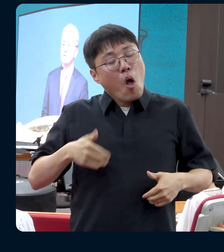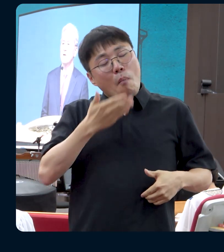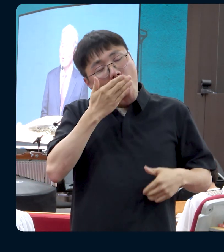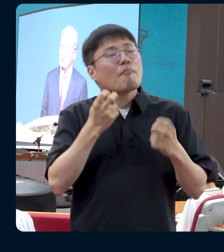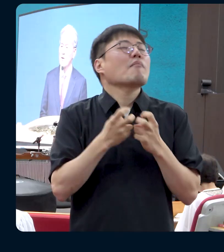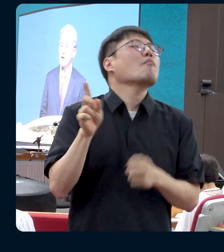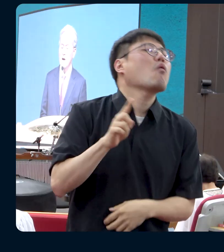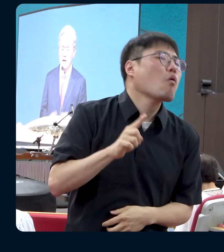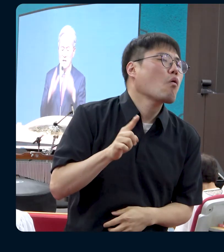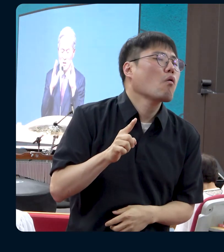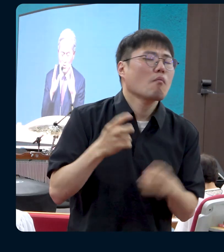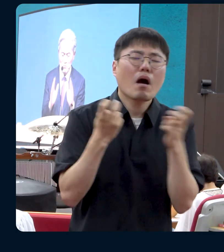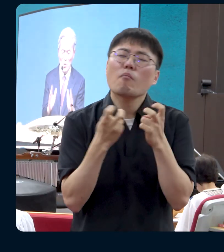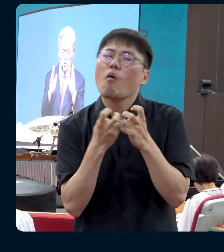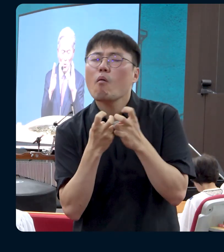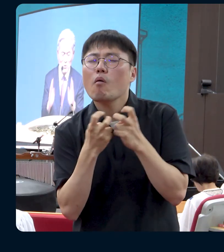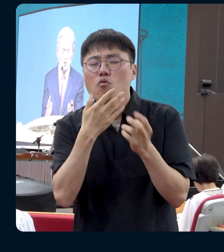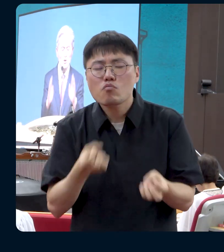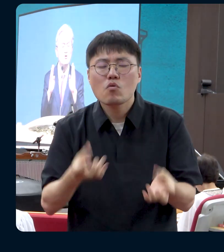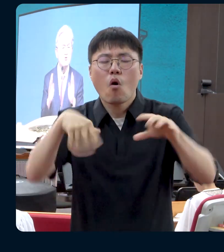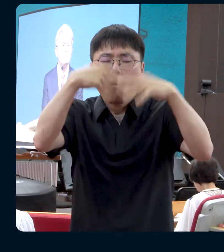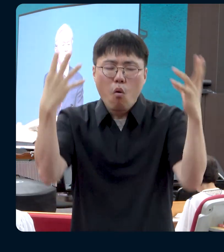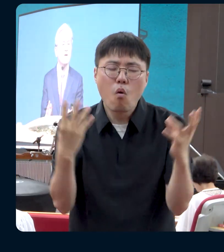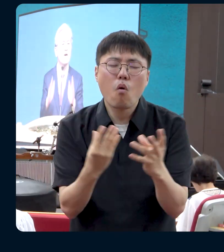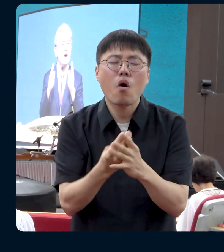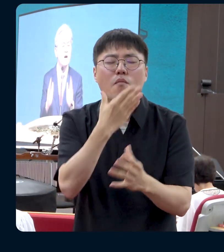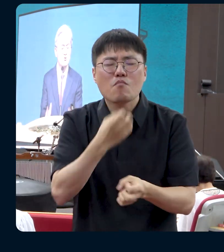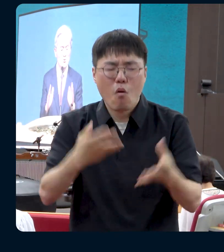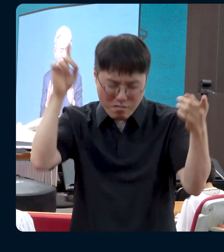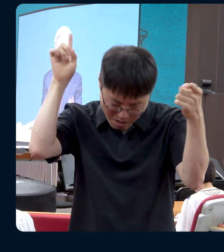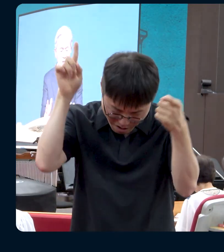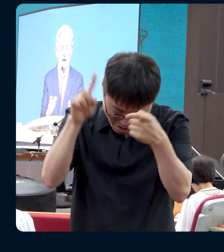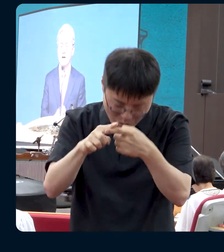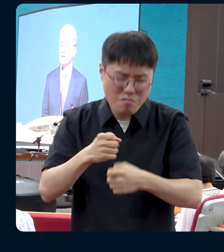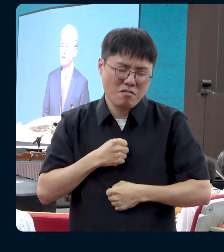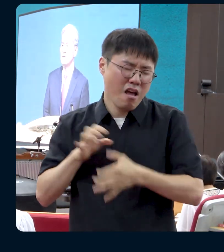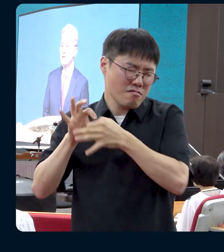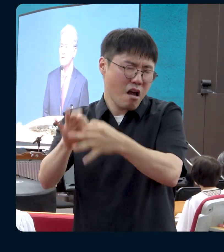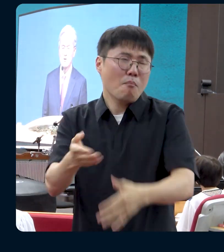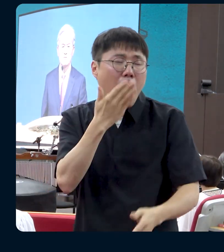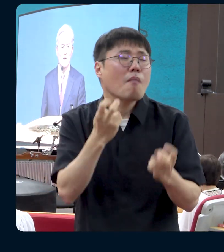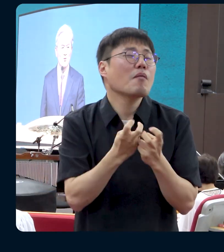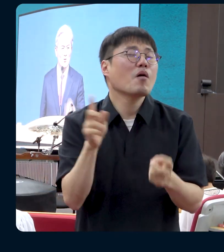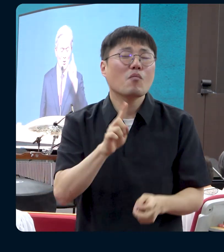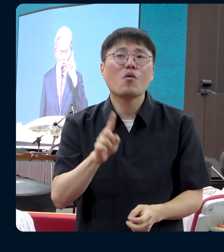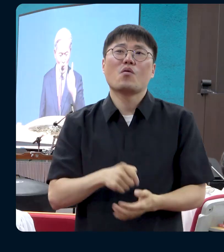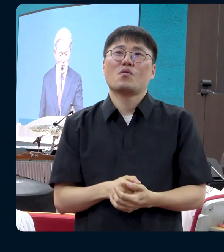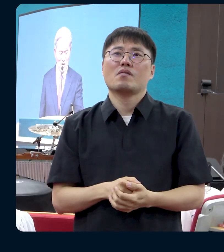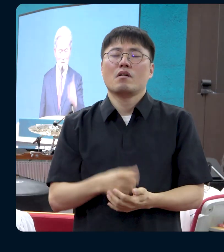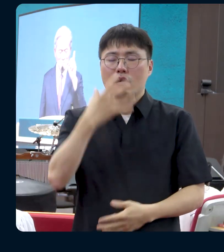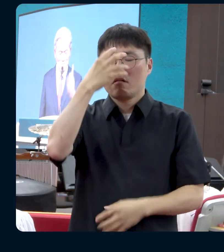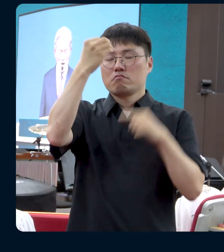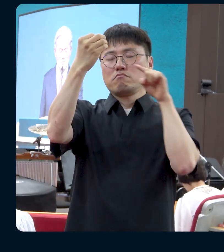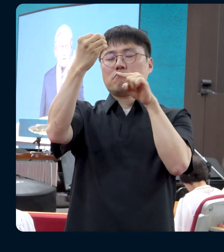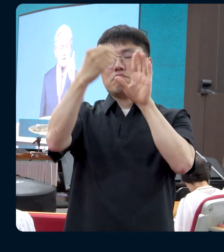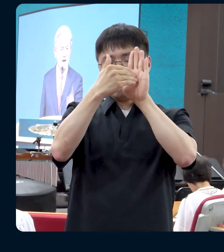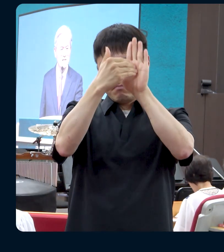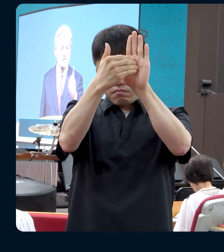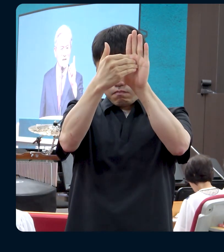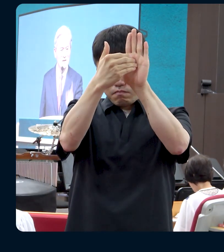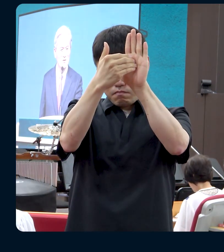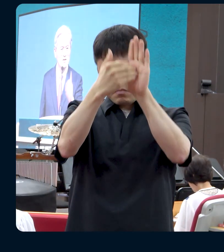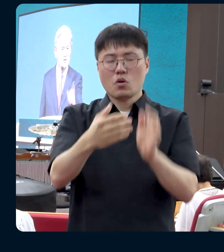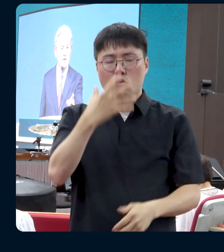있을까? 어떻게 해야 이 축복을 온전히 축복되게 할 수 있을까? 그것은 바로 교만한